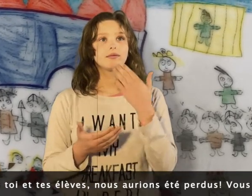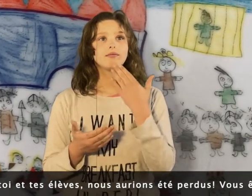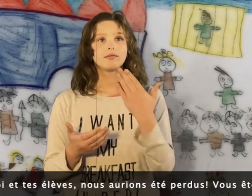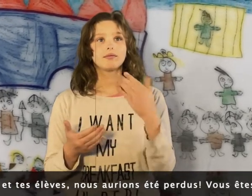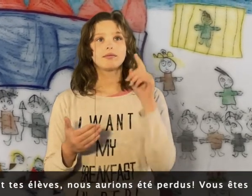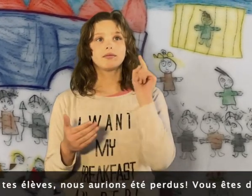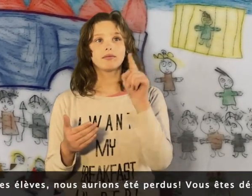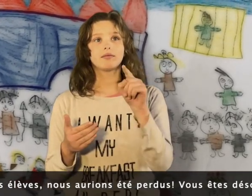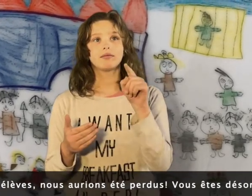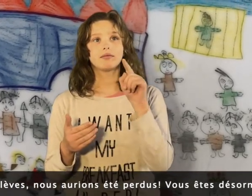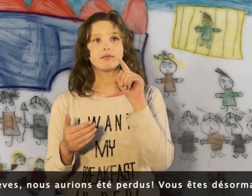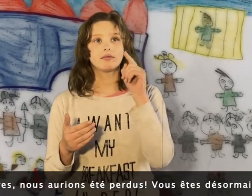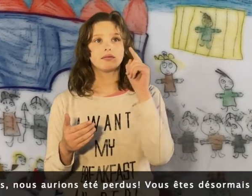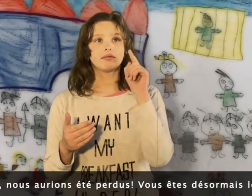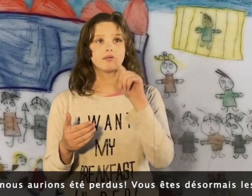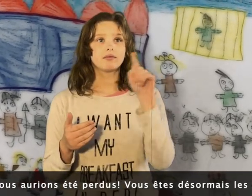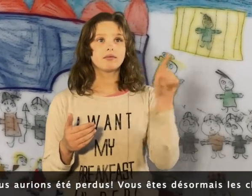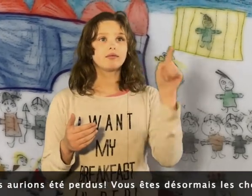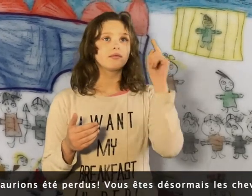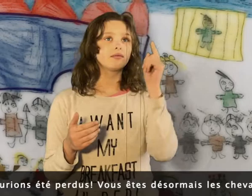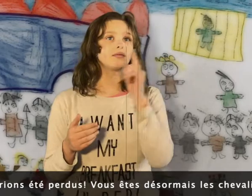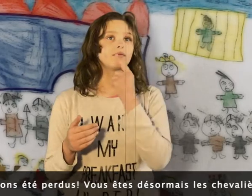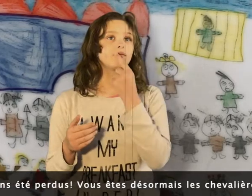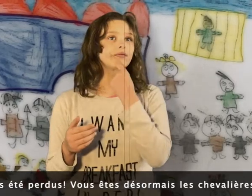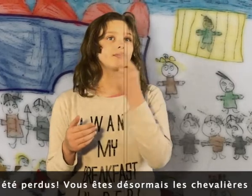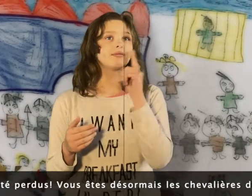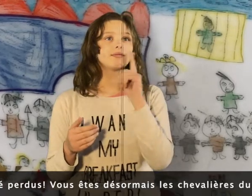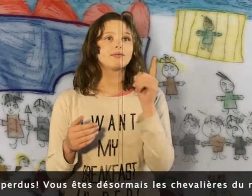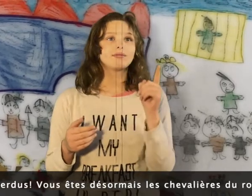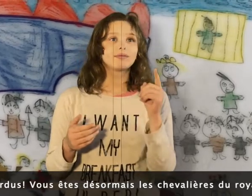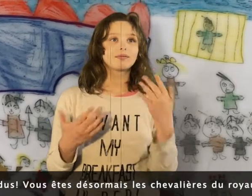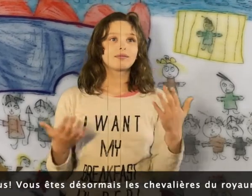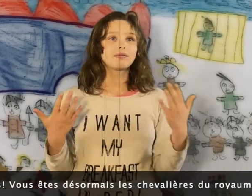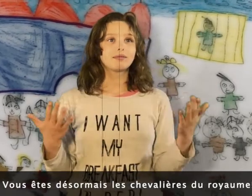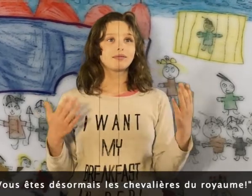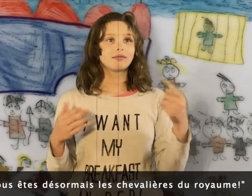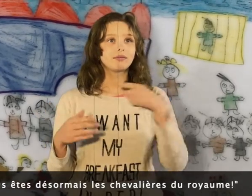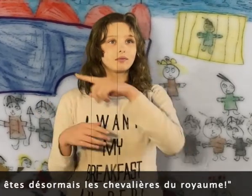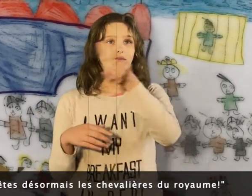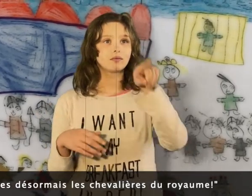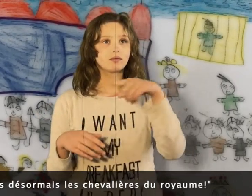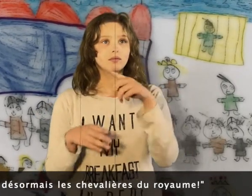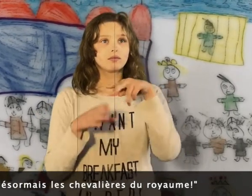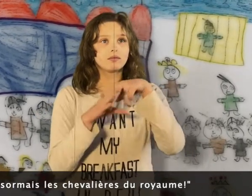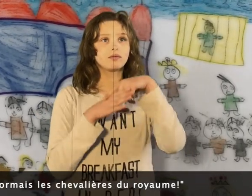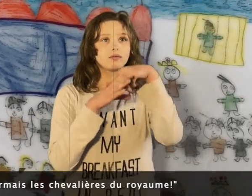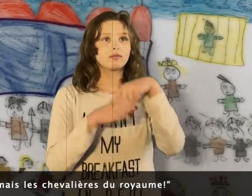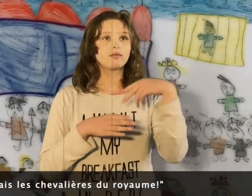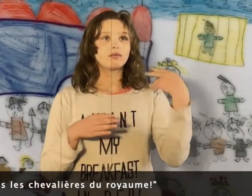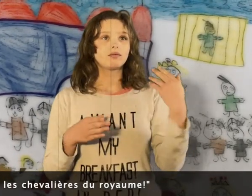Sans toi et tes élèves, nous aurions été perdus. Vous êtes désormais les chevalières du royaume. »